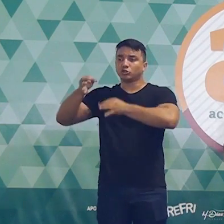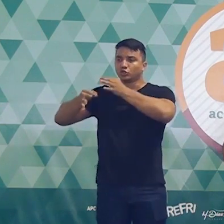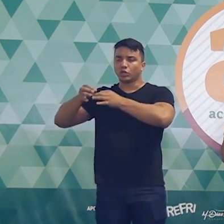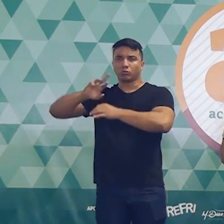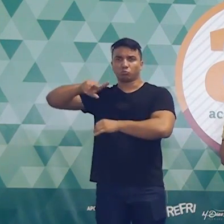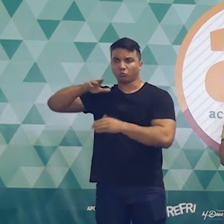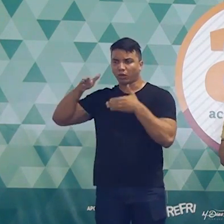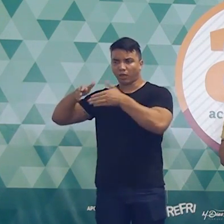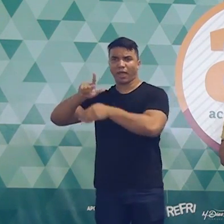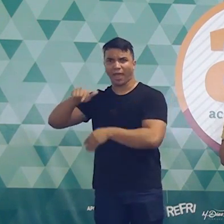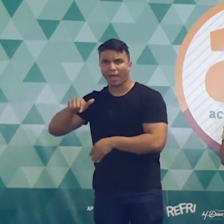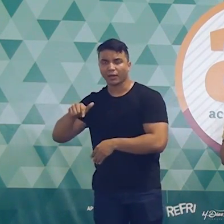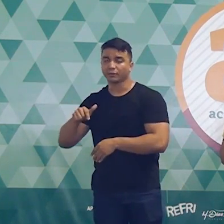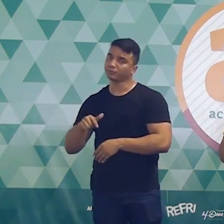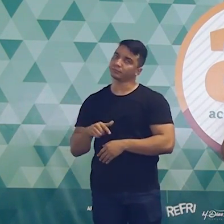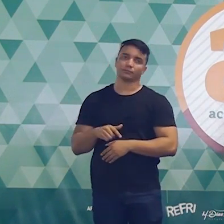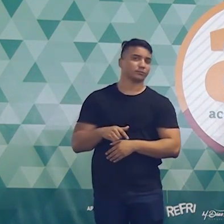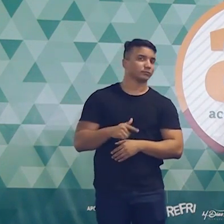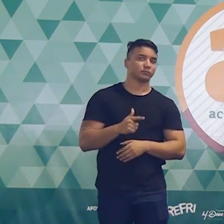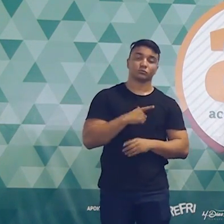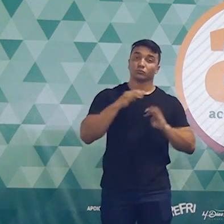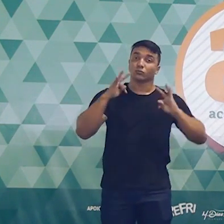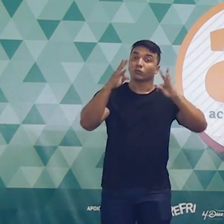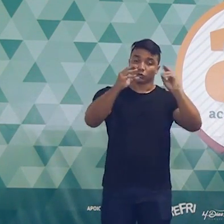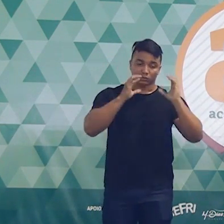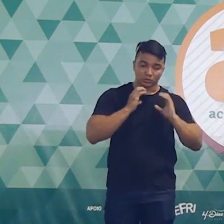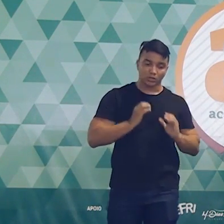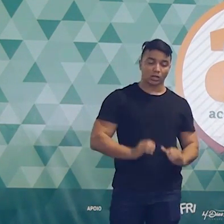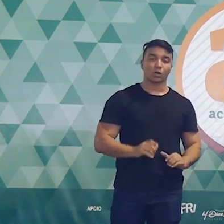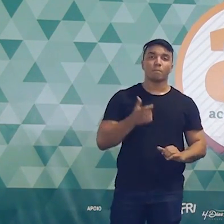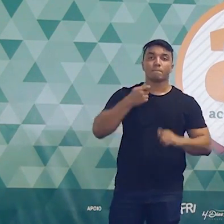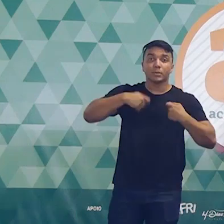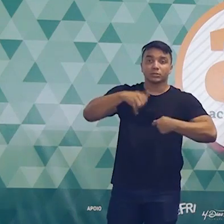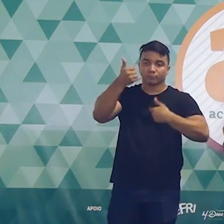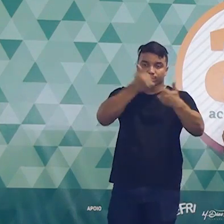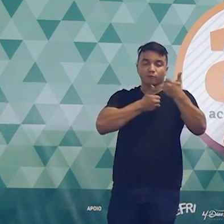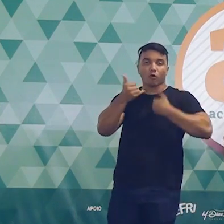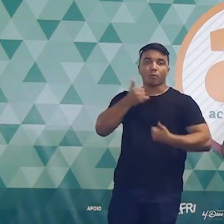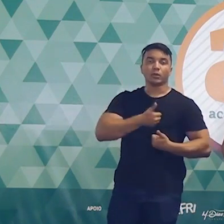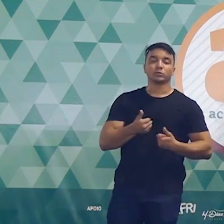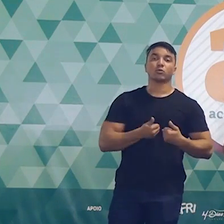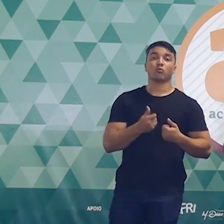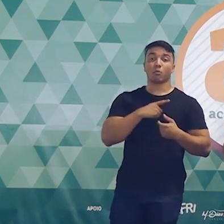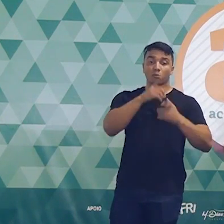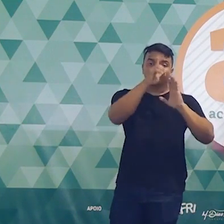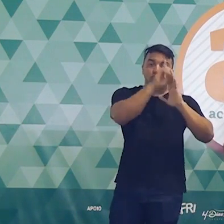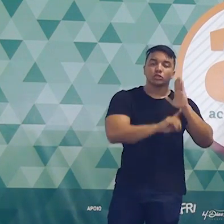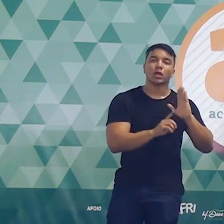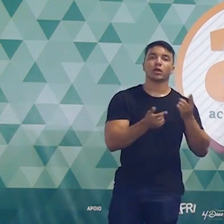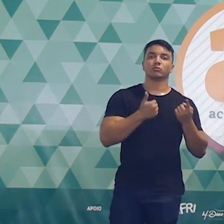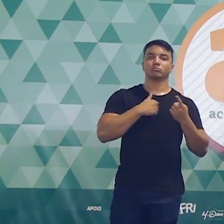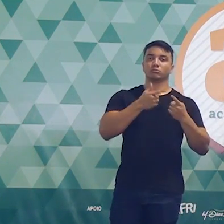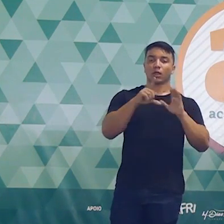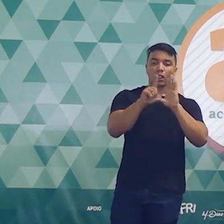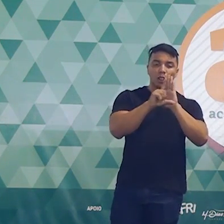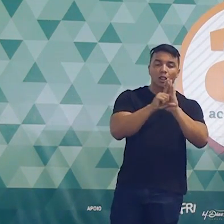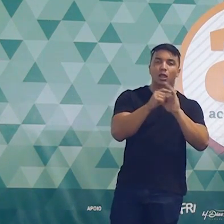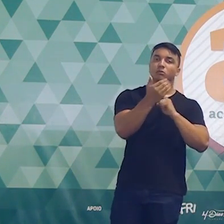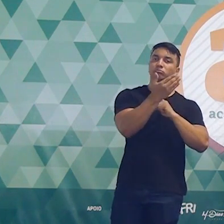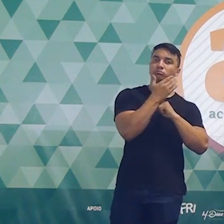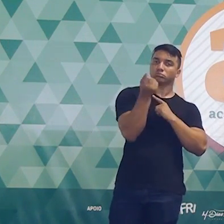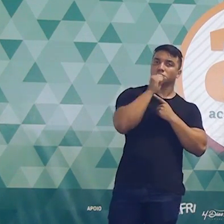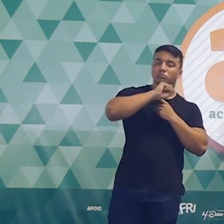Não. Então eu, enquanto cidadão, deveria ser mais informado das garantias que eu tenho, das legislações